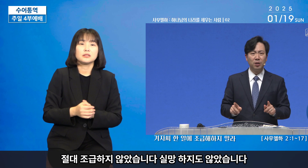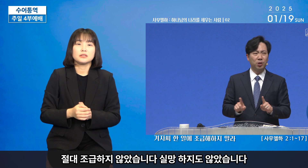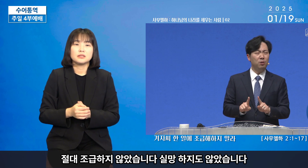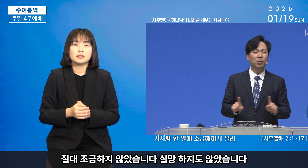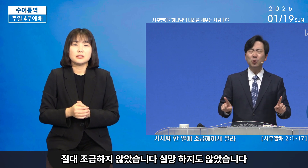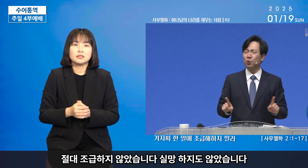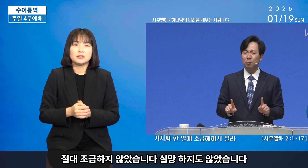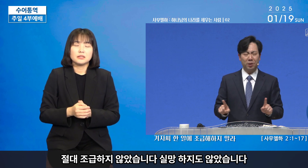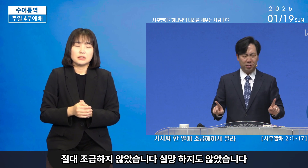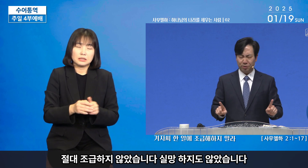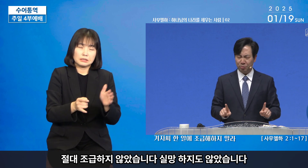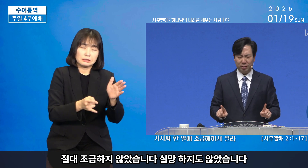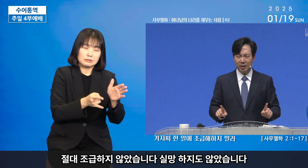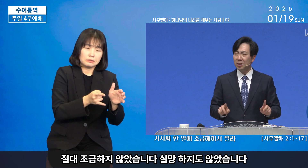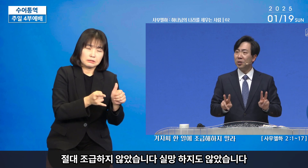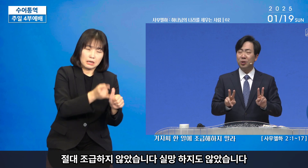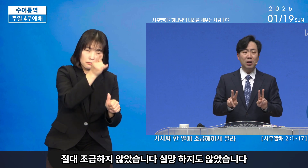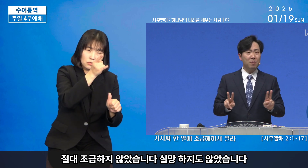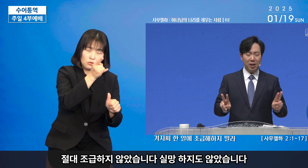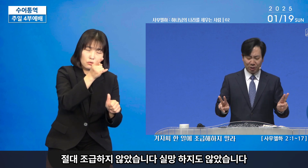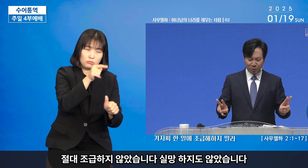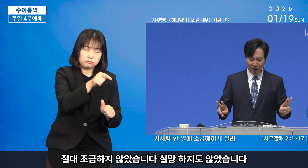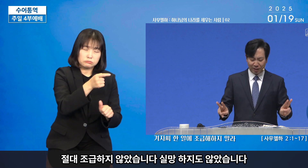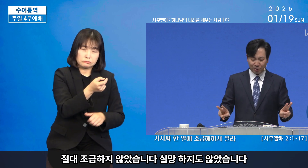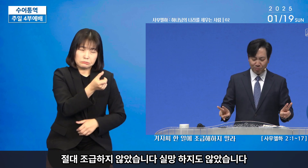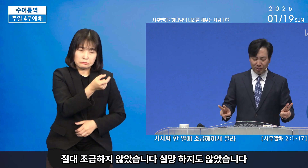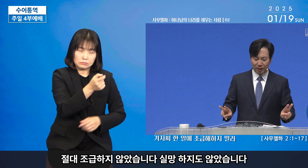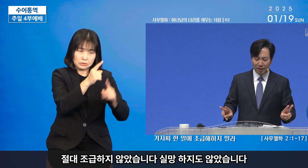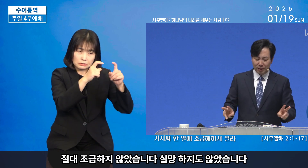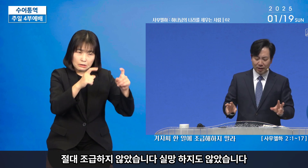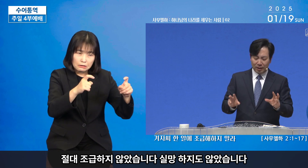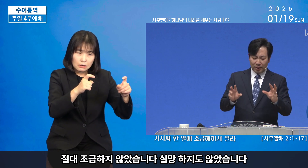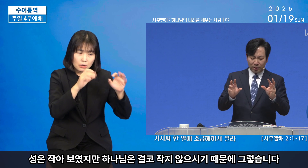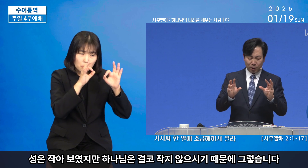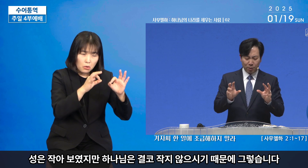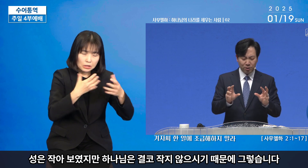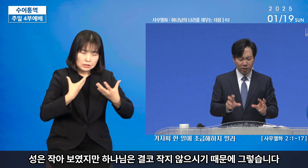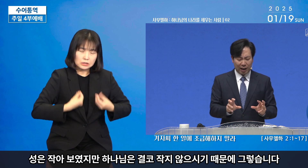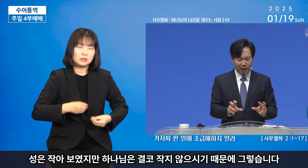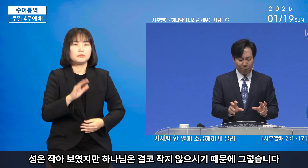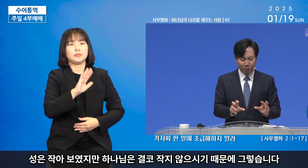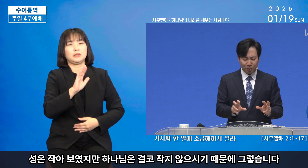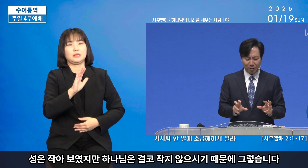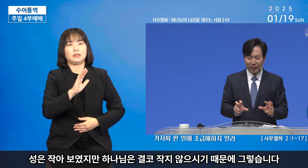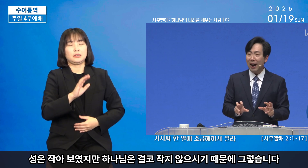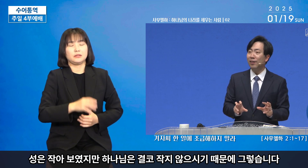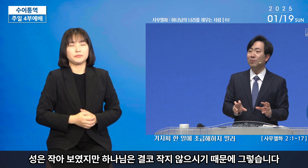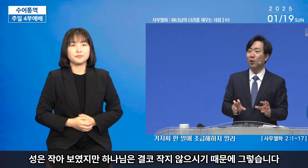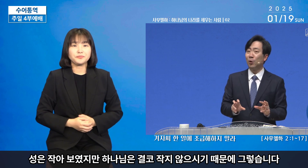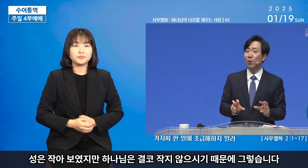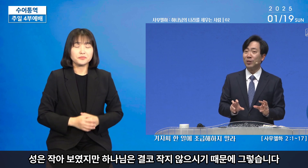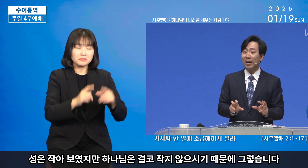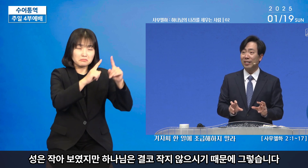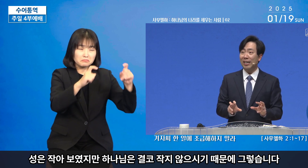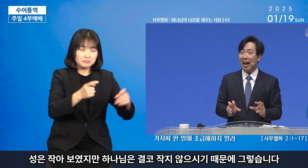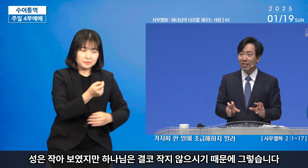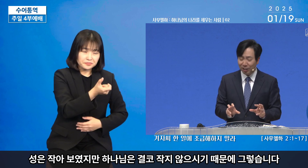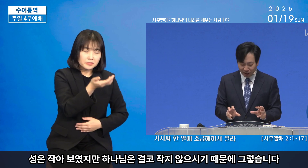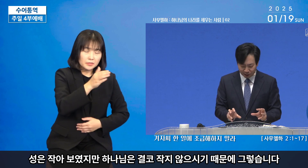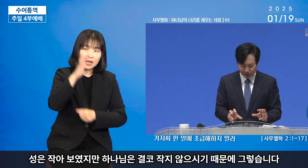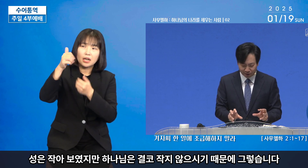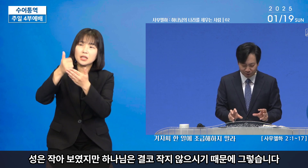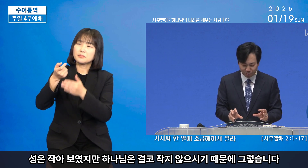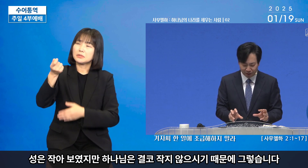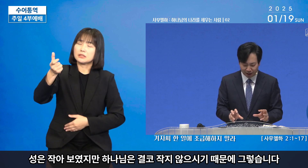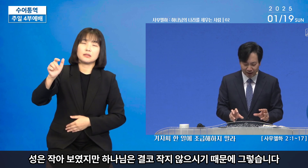해서 절대 조급하지 않았습니다. 실망하지도 않았습니다. 성은 작아 보였지만 하나님은 결코 작지